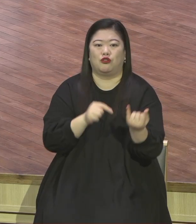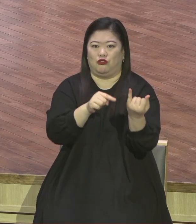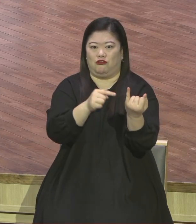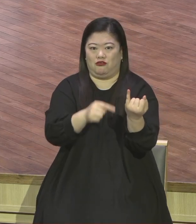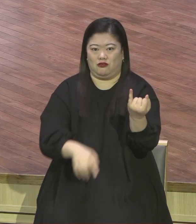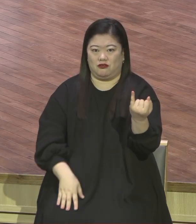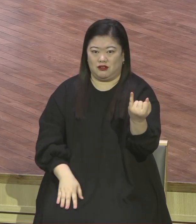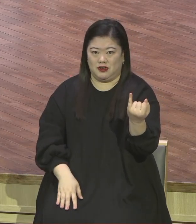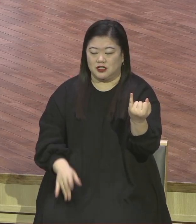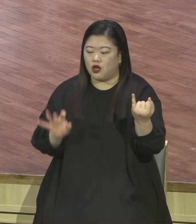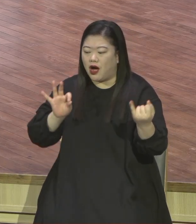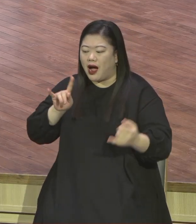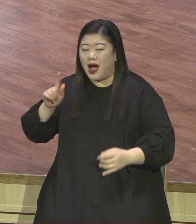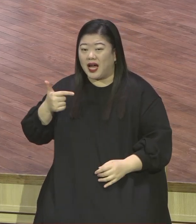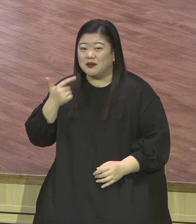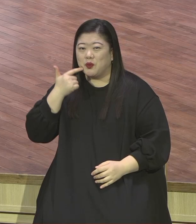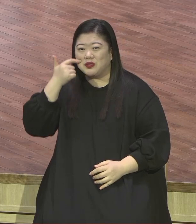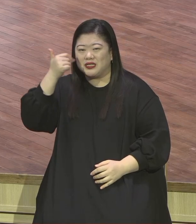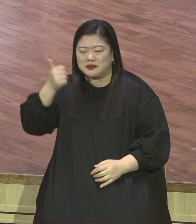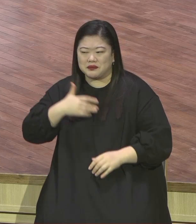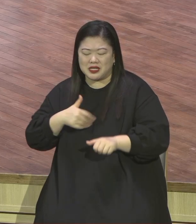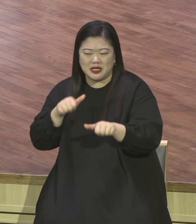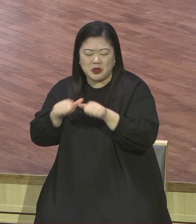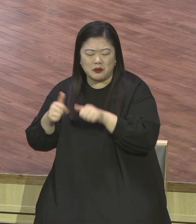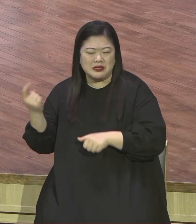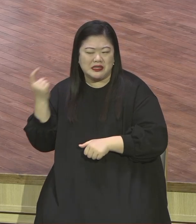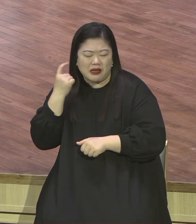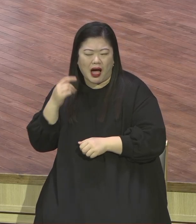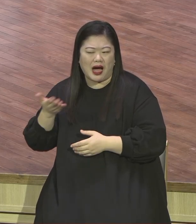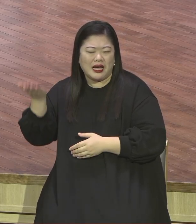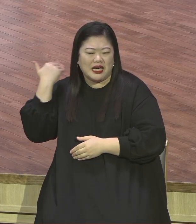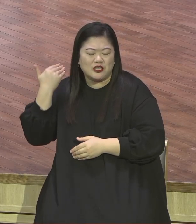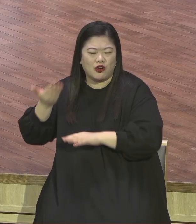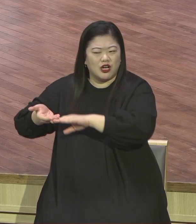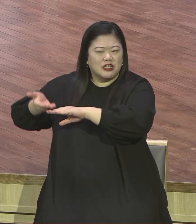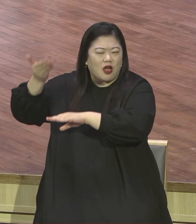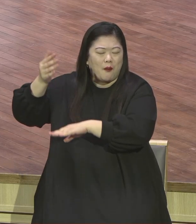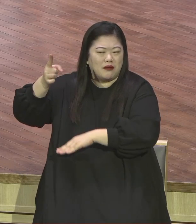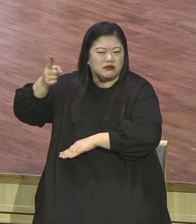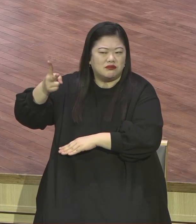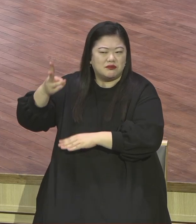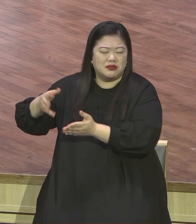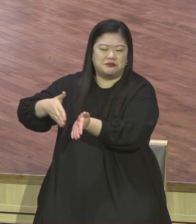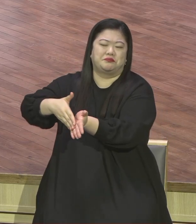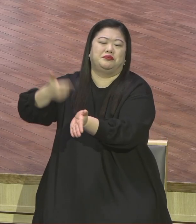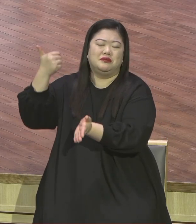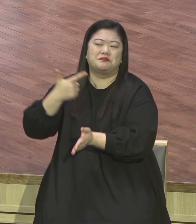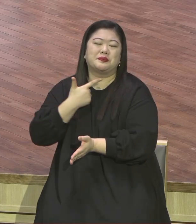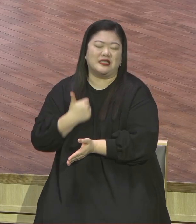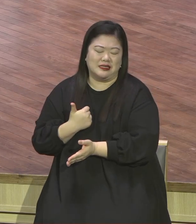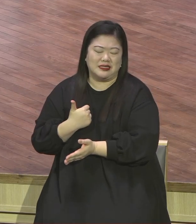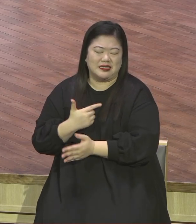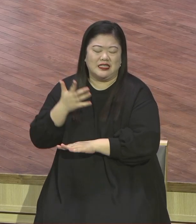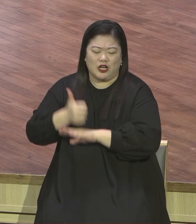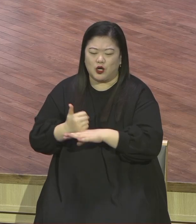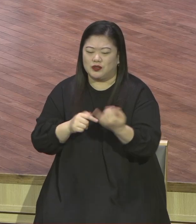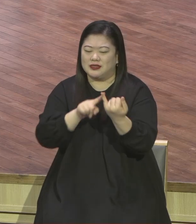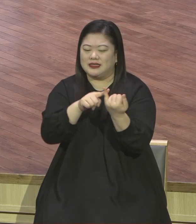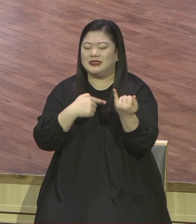부임에서 잘 지내보려고 그렇게 했는데 사소한 일 때문에 관계가 털어져 버렸어요